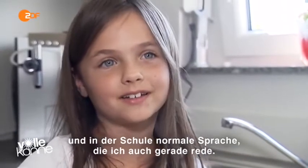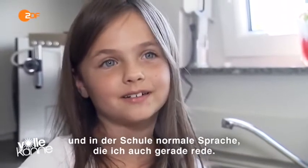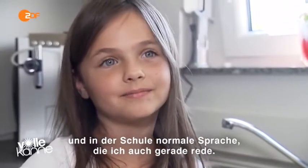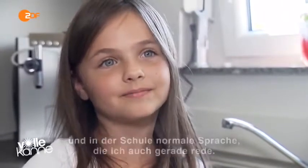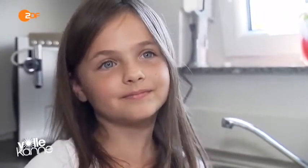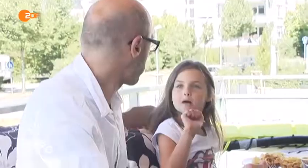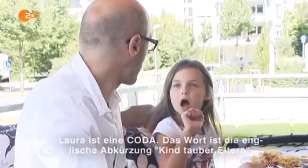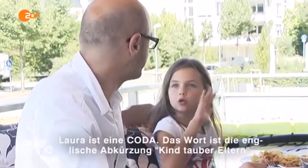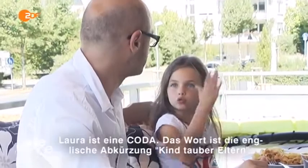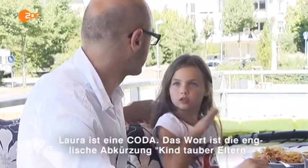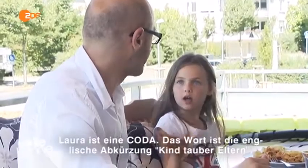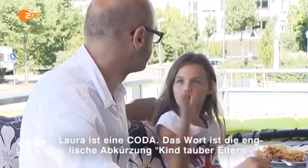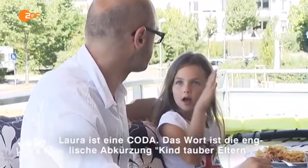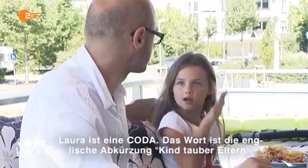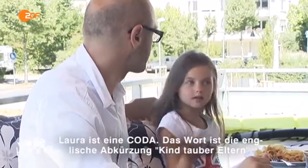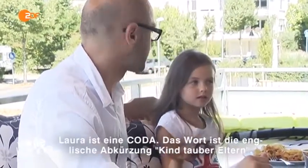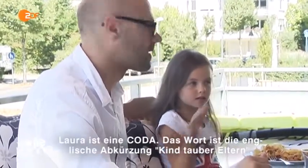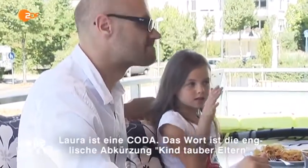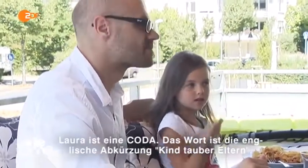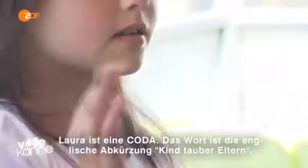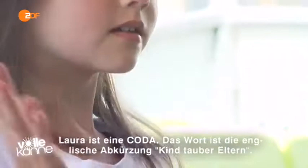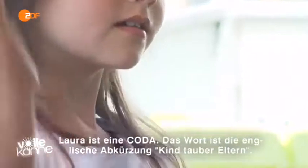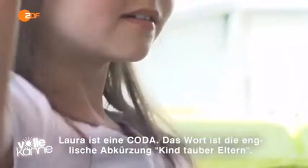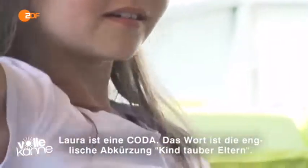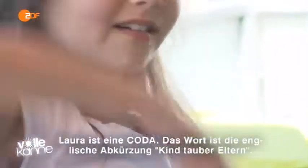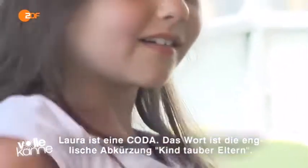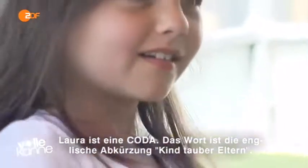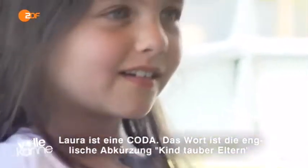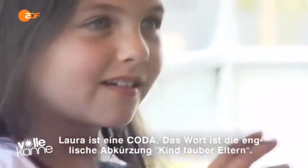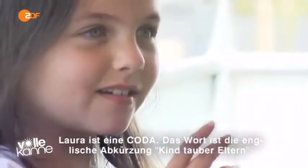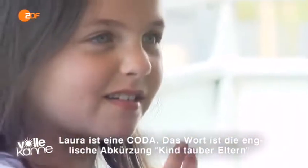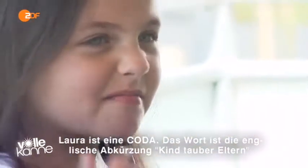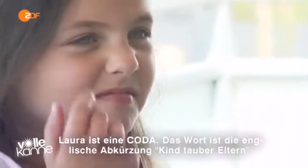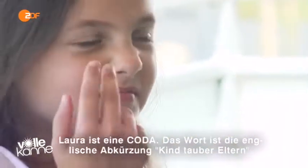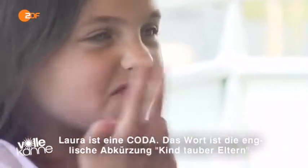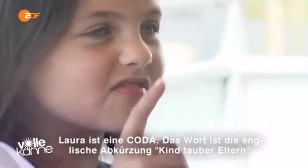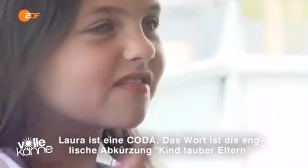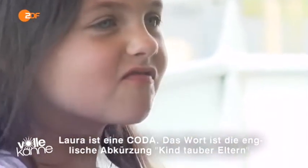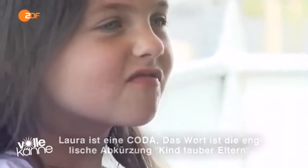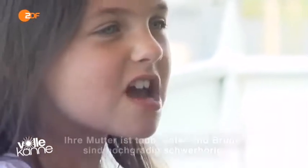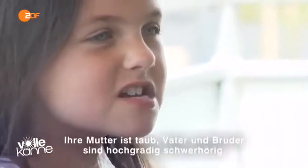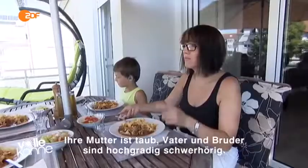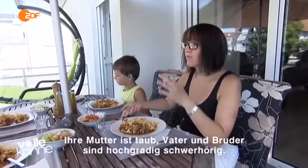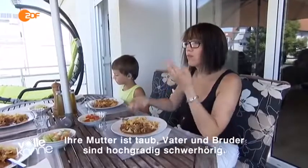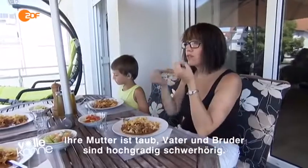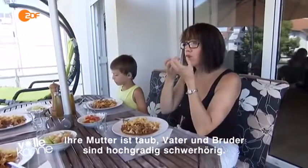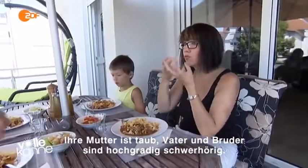rede. Laura ist eine Coda. Das Wort kommt aus dem Englischen und steht für Kind tauber Eltern. Ihre Mutter ist